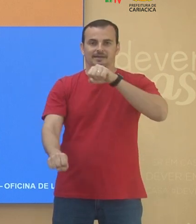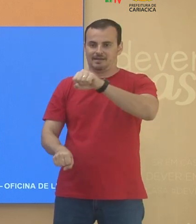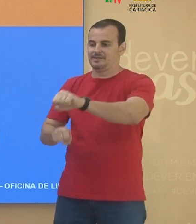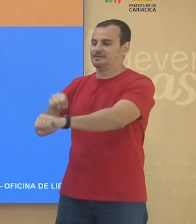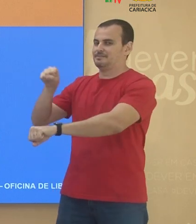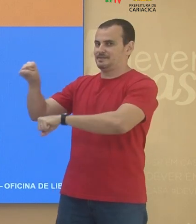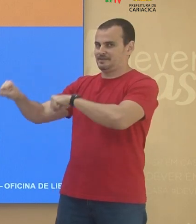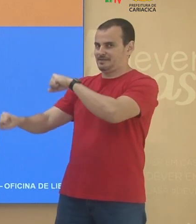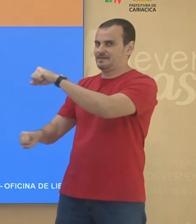Bicicleta.